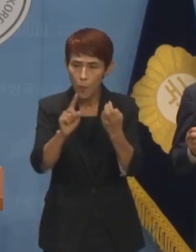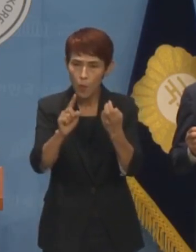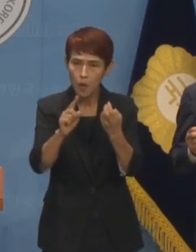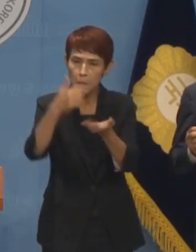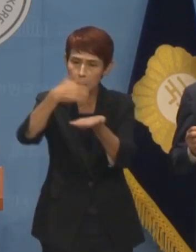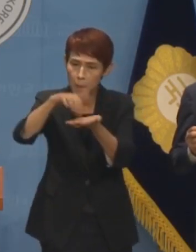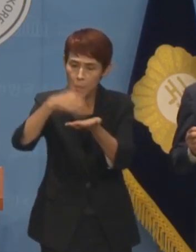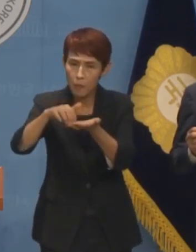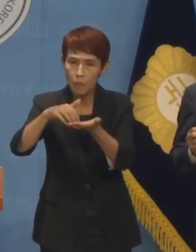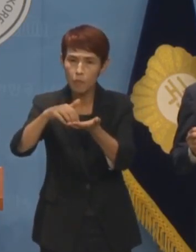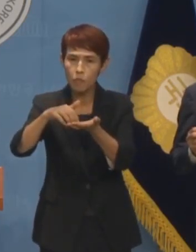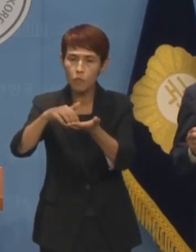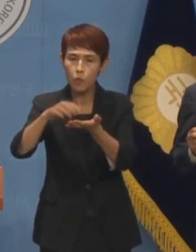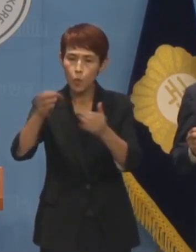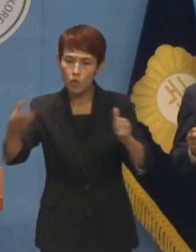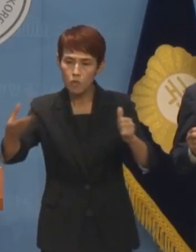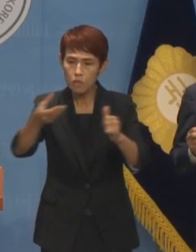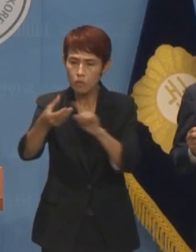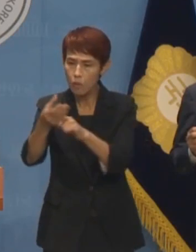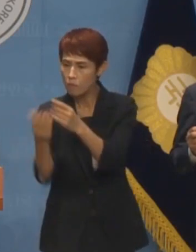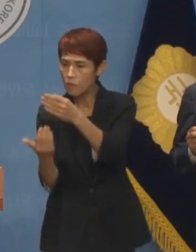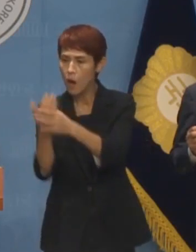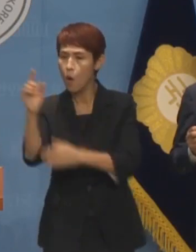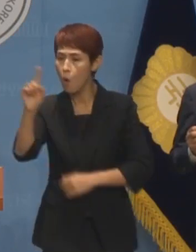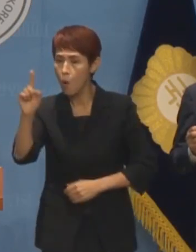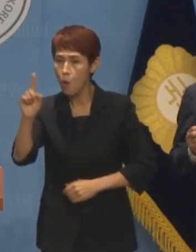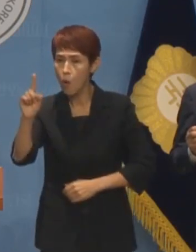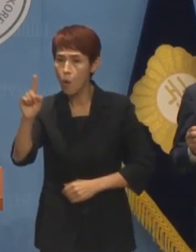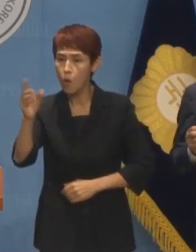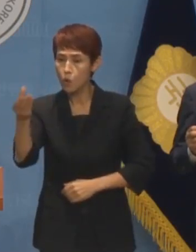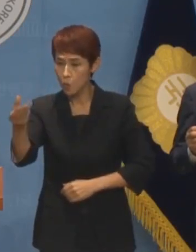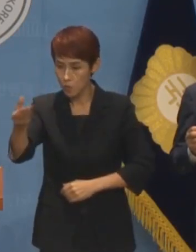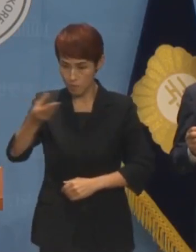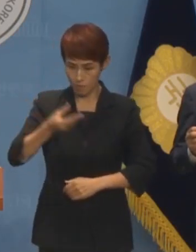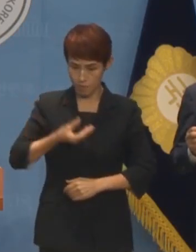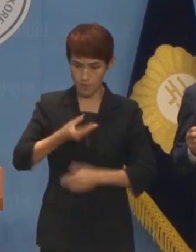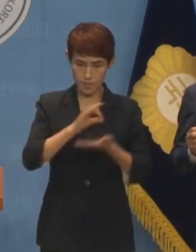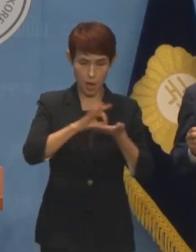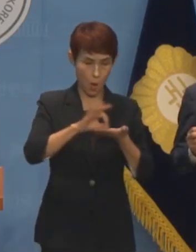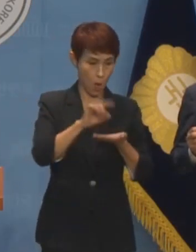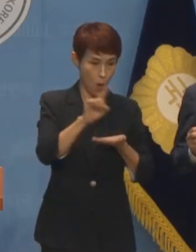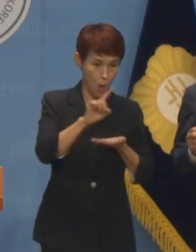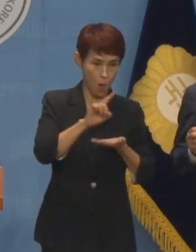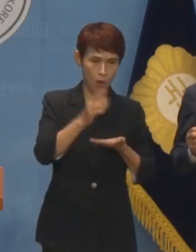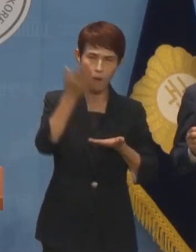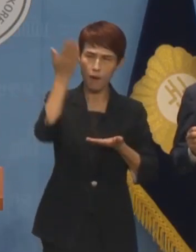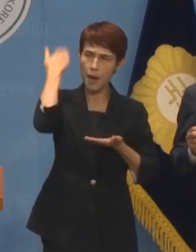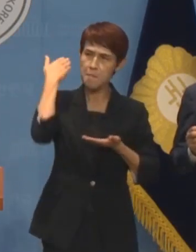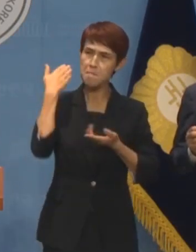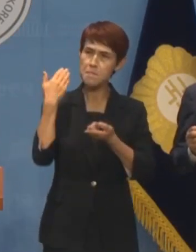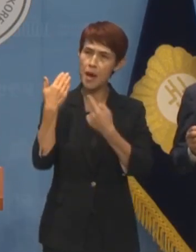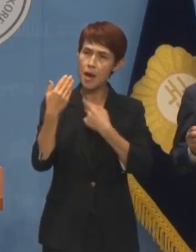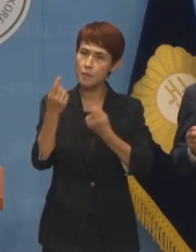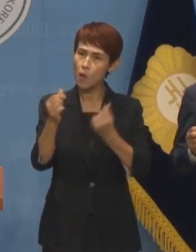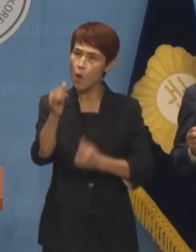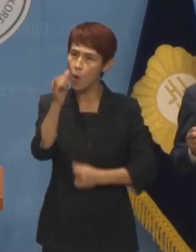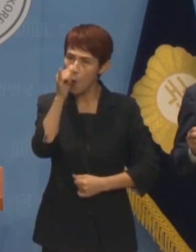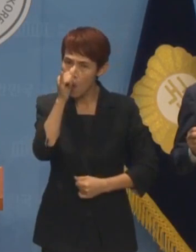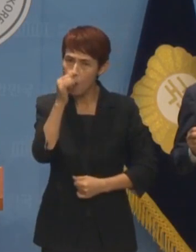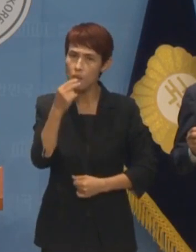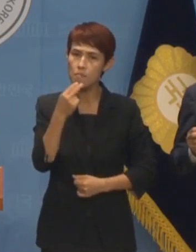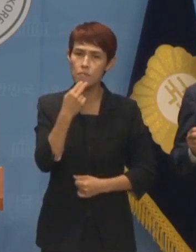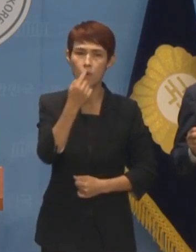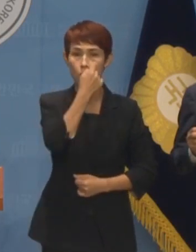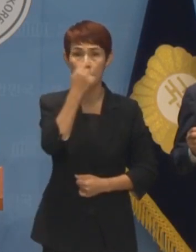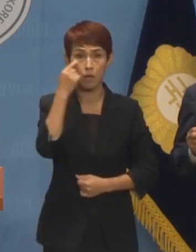횟수, 건넨 돈의 출처, 받은 돈의 사용처 및 과거 비슷한 사례 살포 행위 경위에